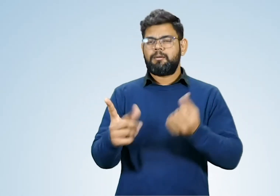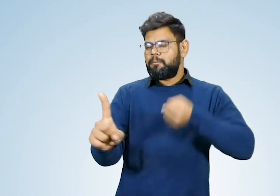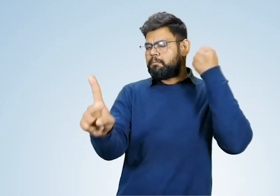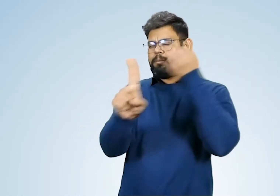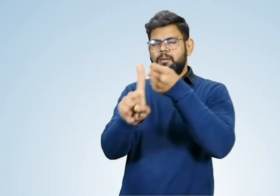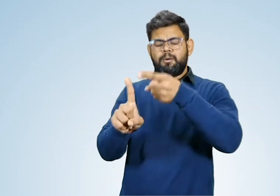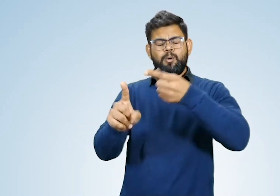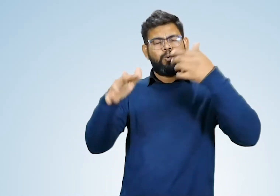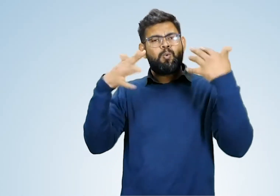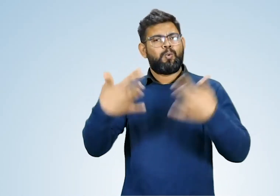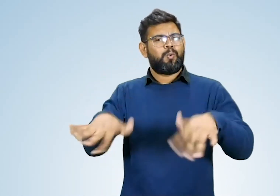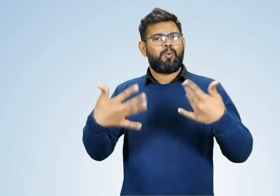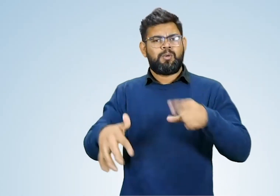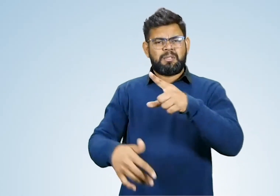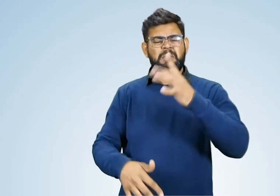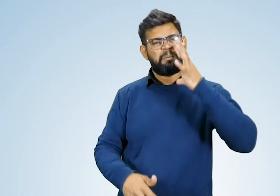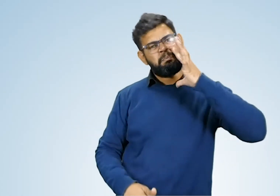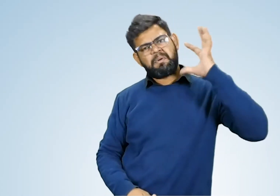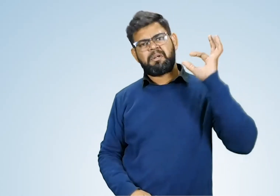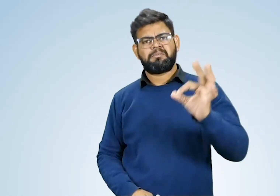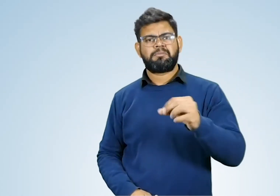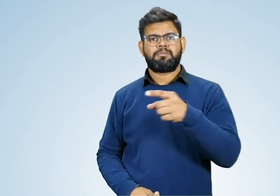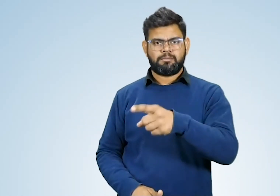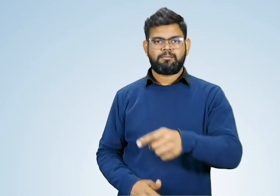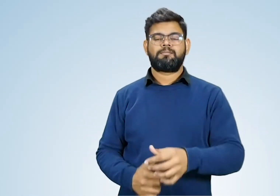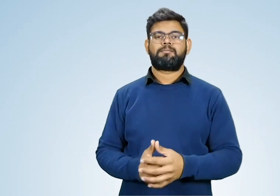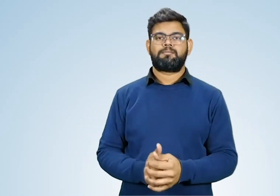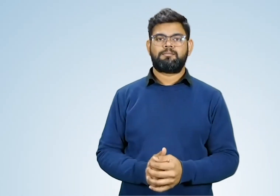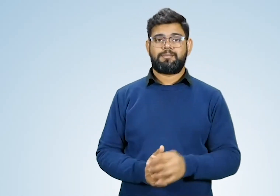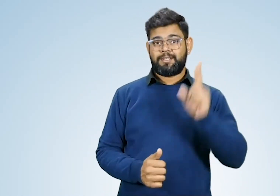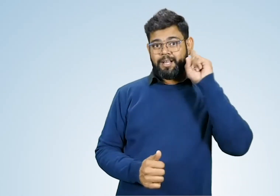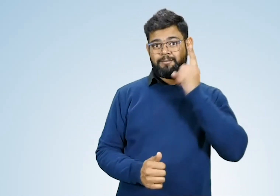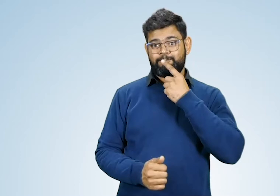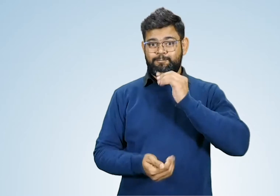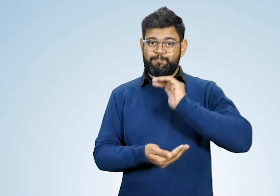है। इसलिए द्विभाषी बहुत ही जरूरी है।